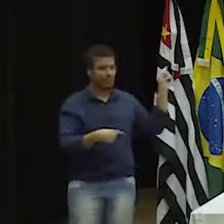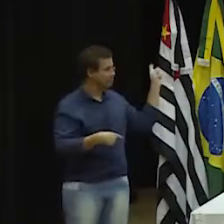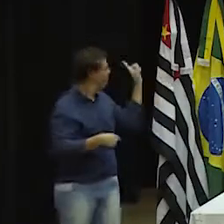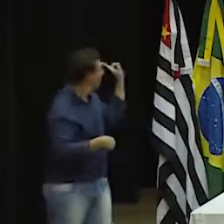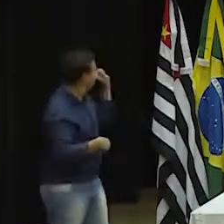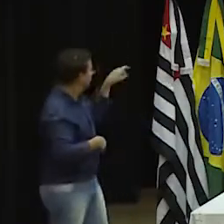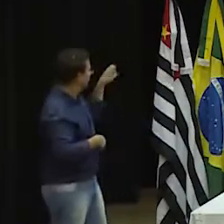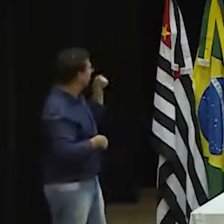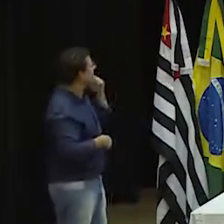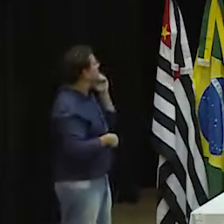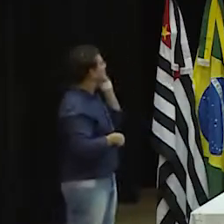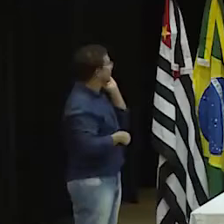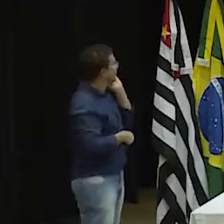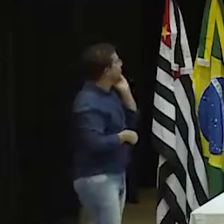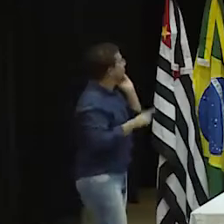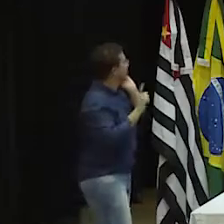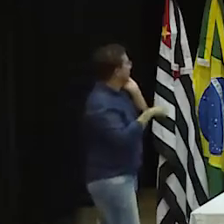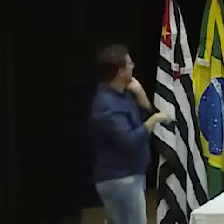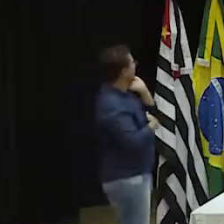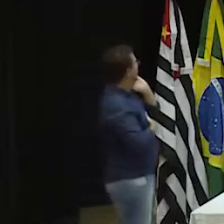porque eu não quero ser egoísta.